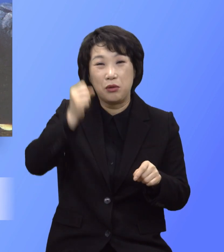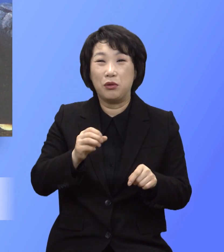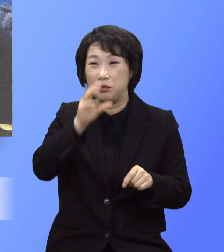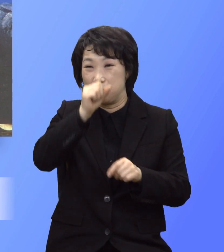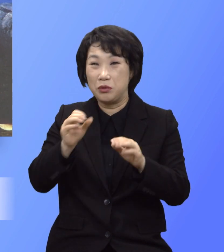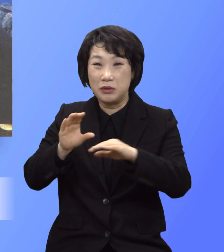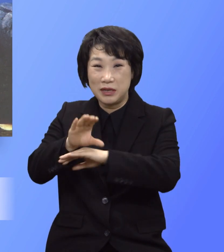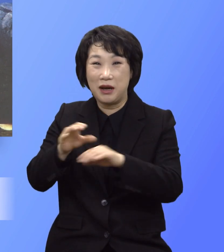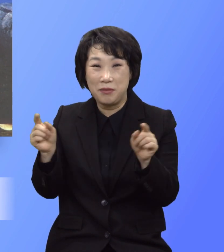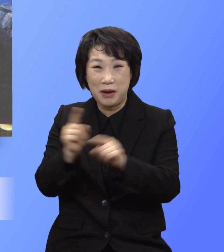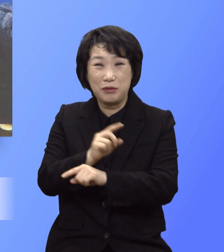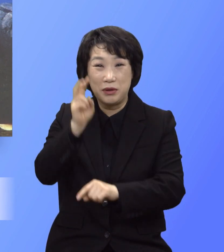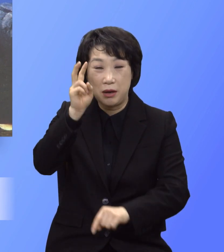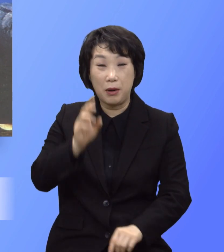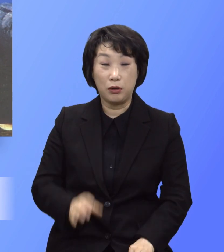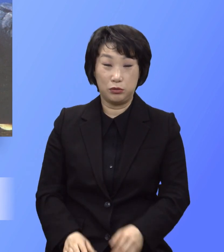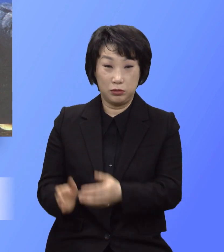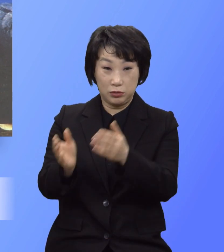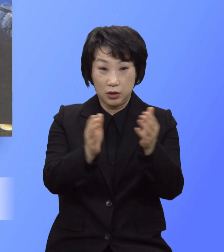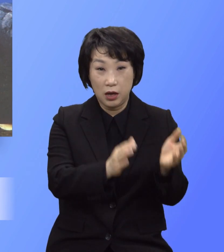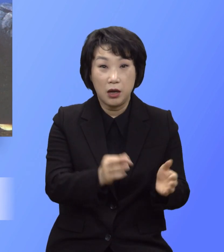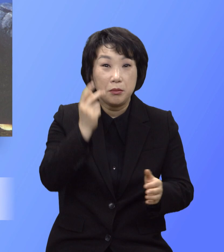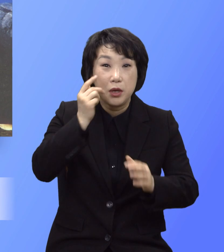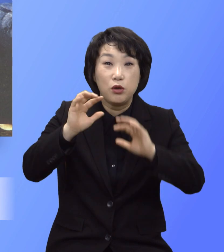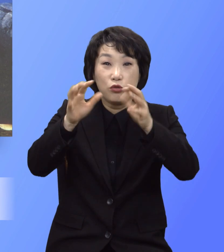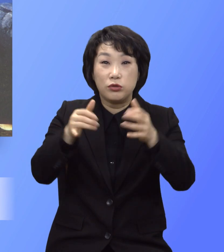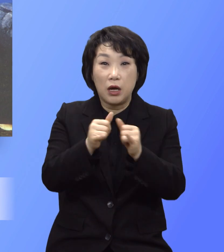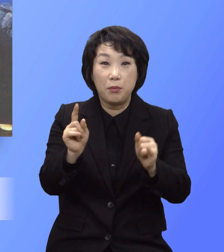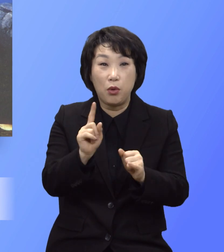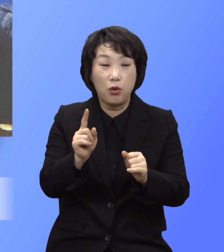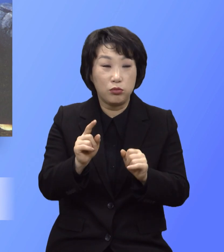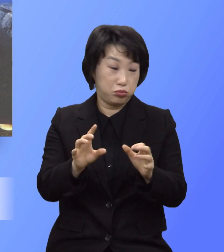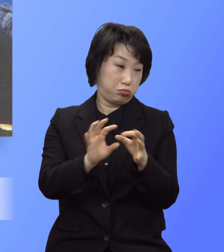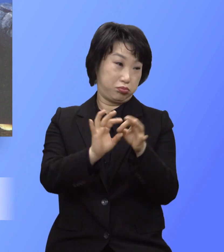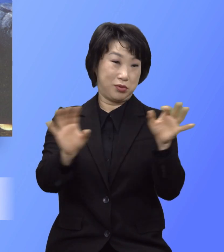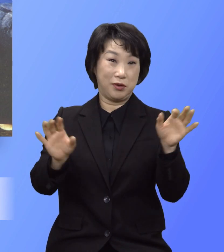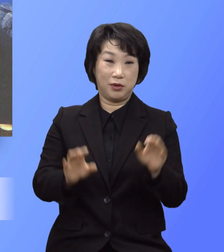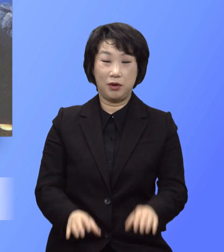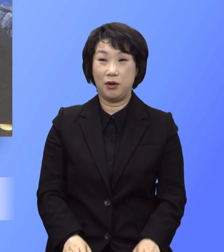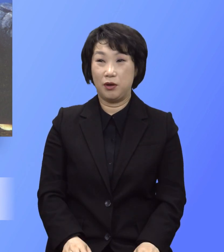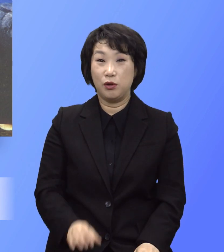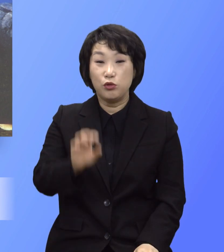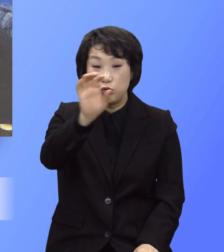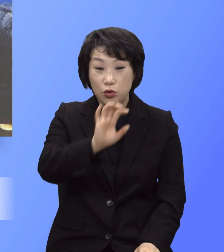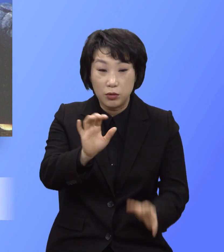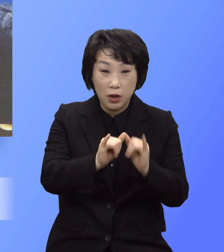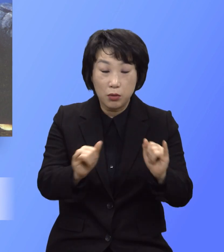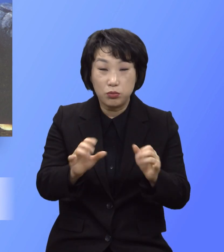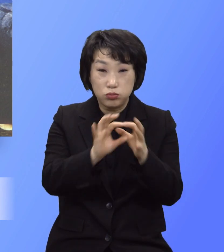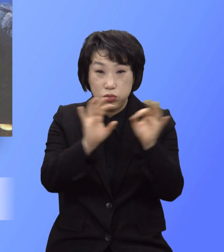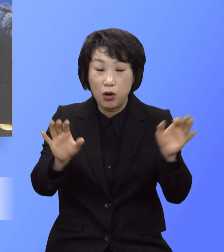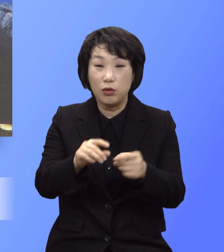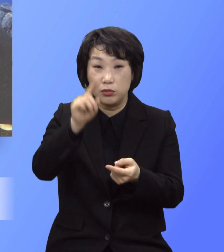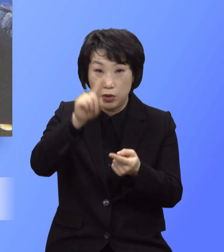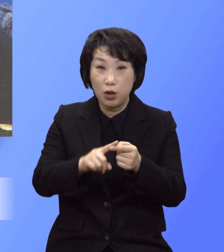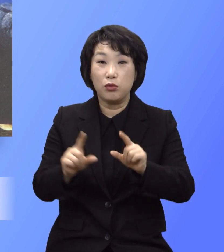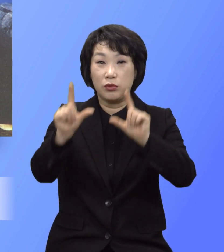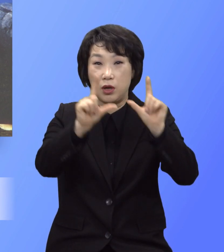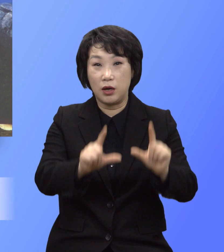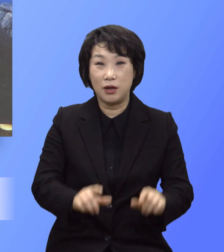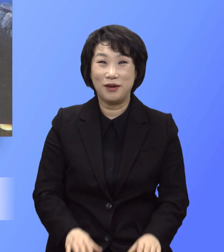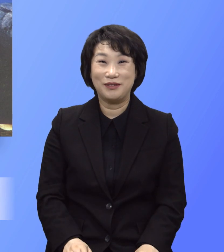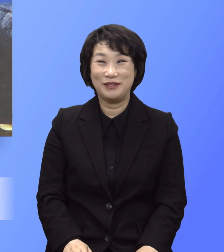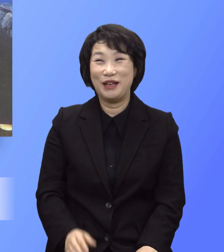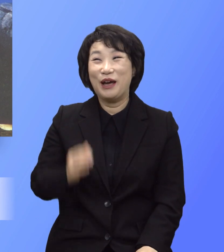같습니다. 근데 미국 사람들은 그 눈치를 안 봐줘요. 저 서구 유럽 사람들하고요. 그냥 살아요. 근데